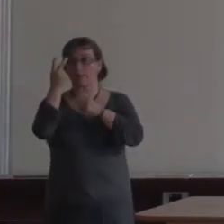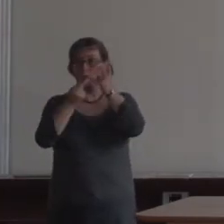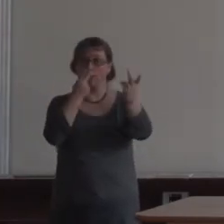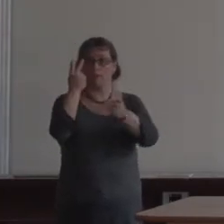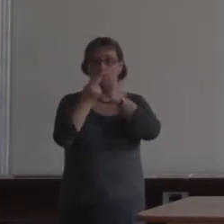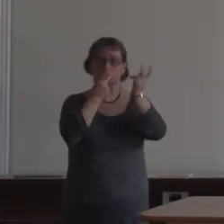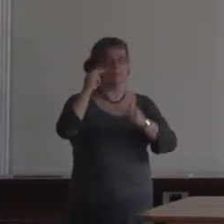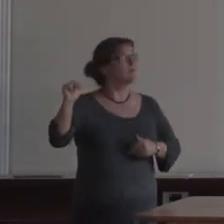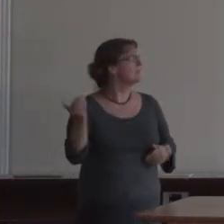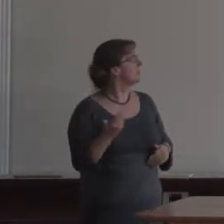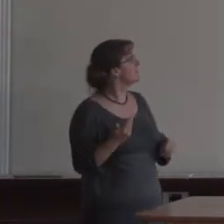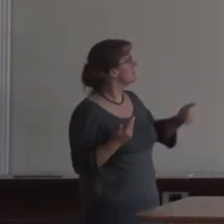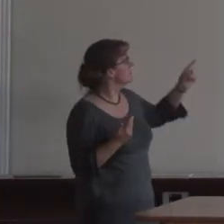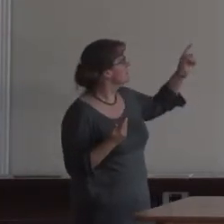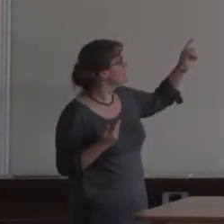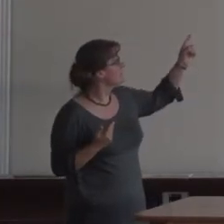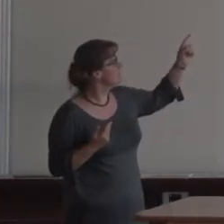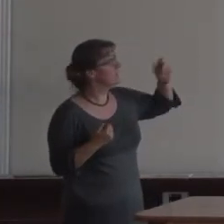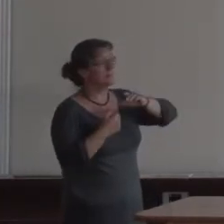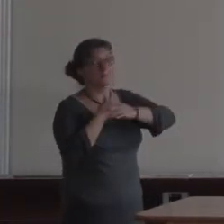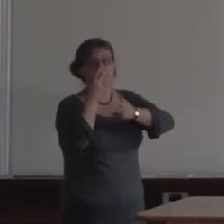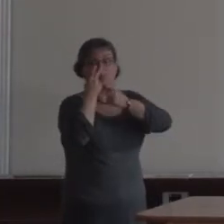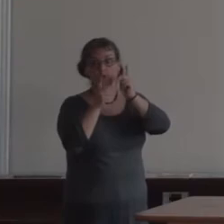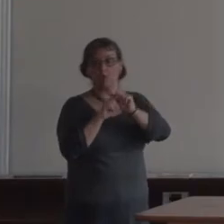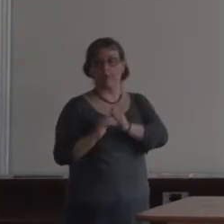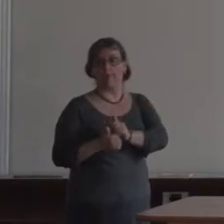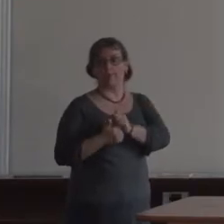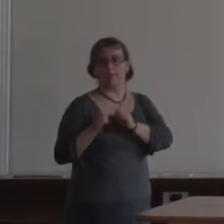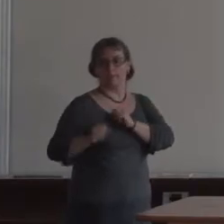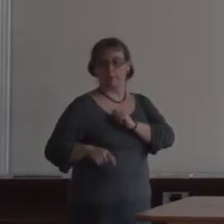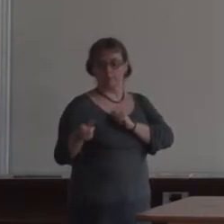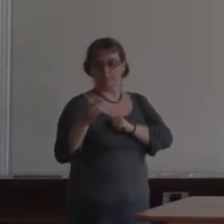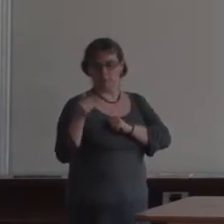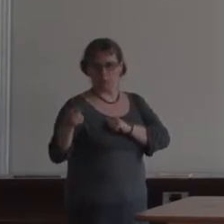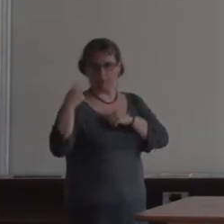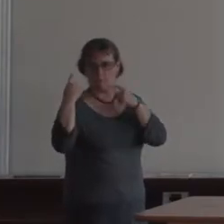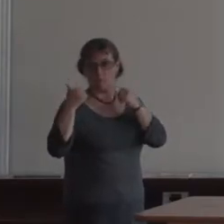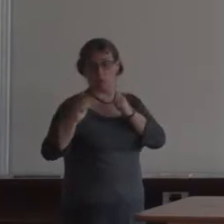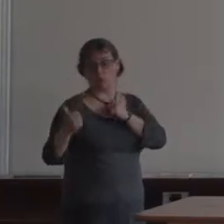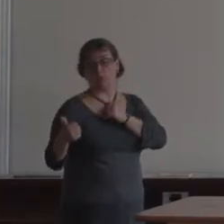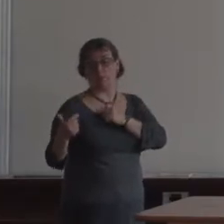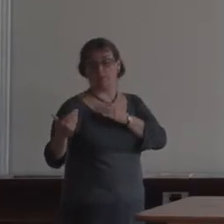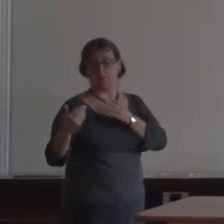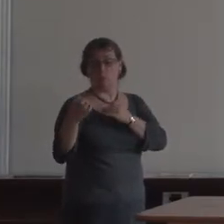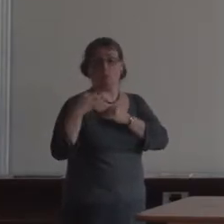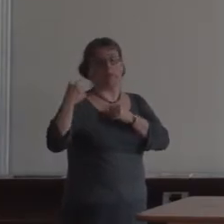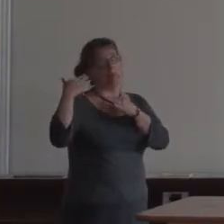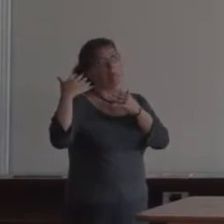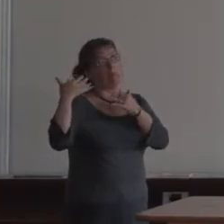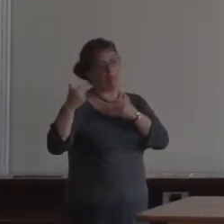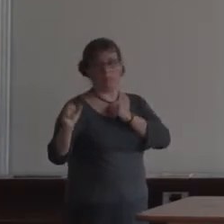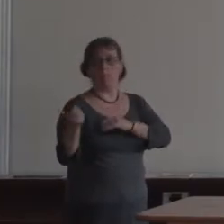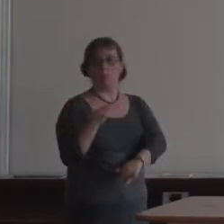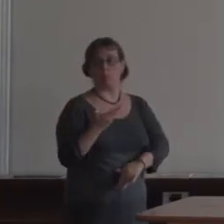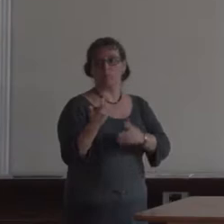venir nous aider, notre petit assistant, à trouver des exemples tordus. Son boulot, ça va être essayer de